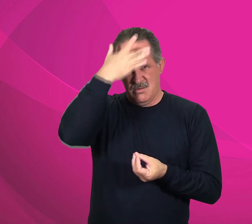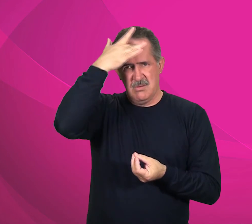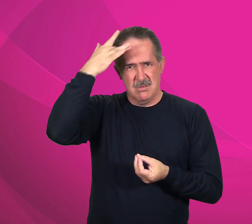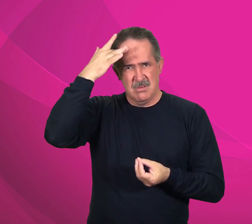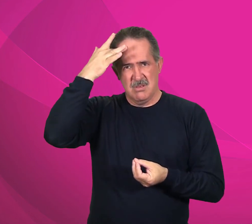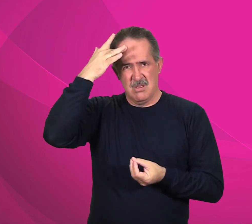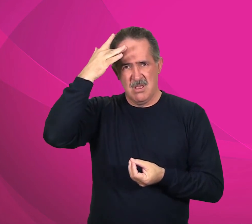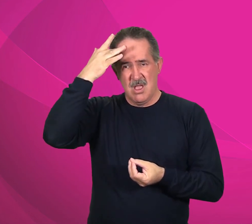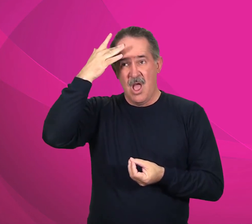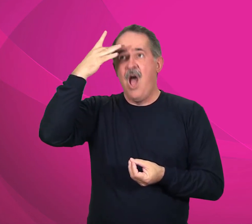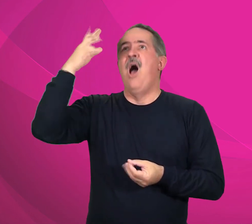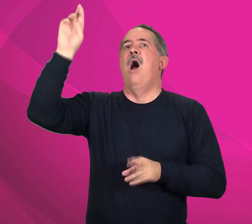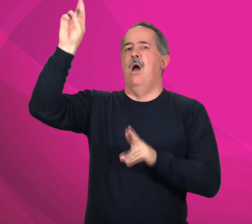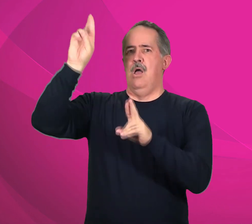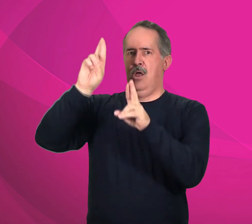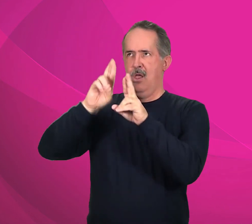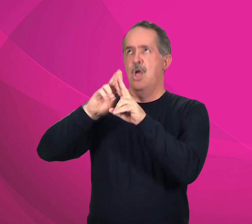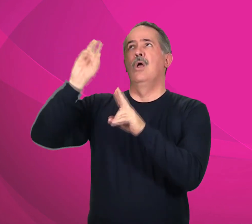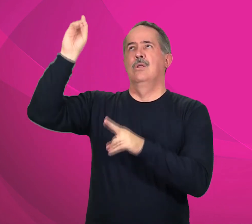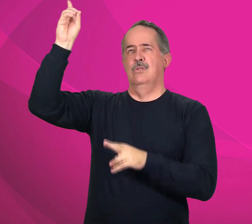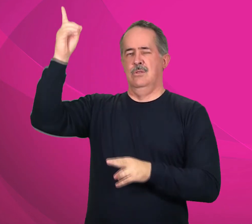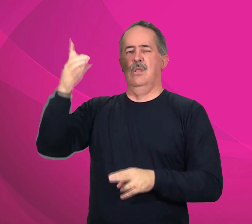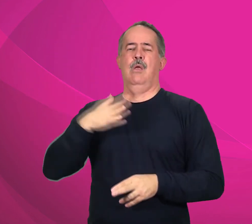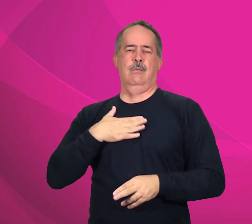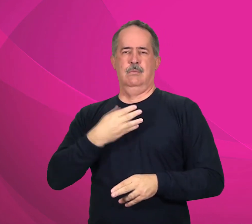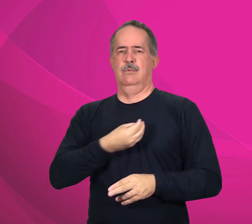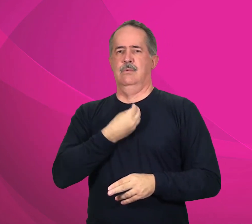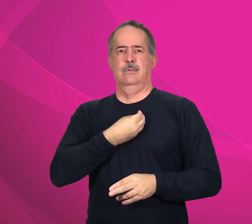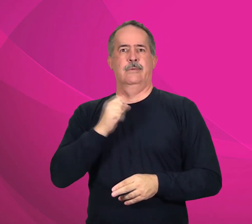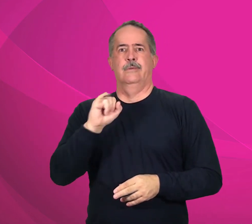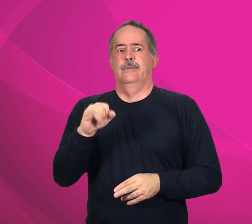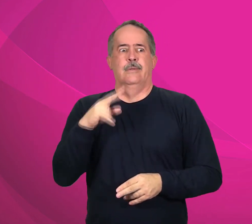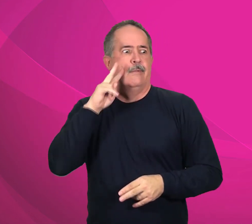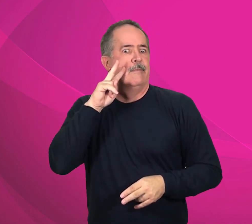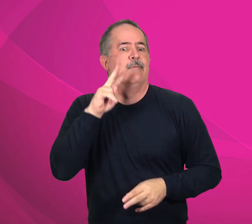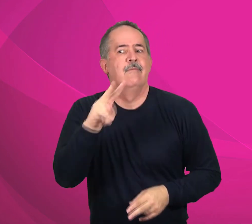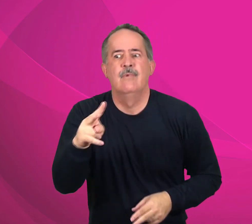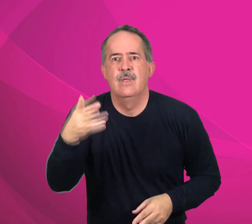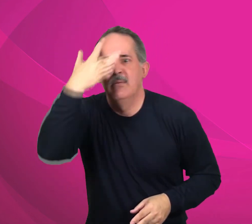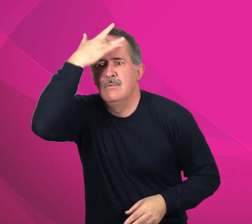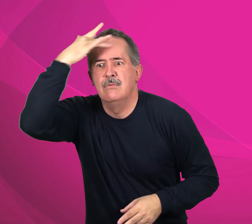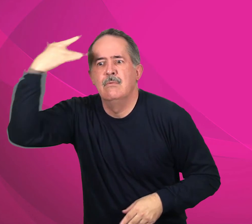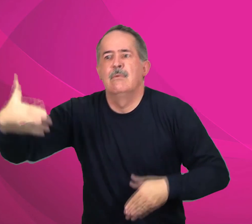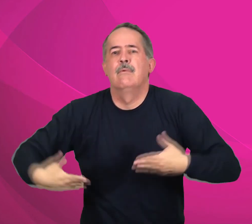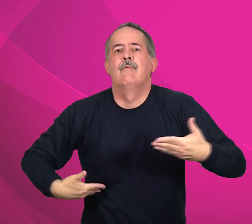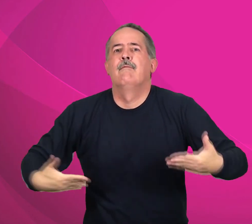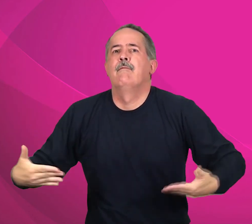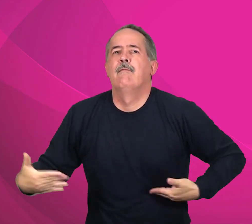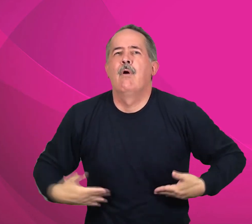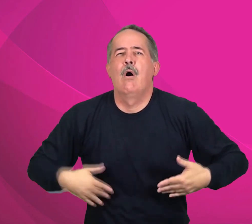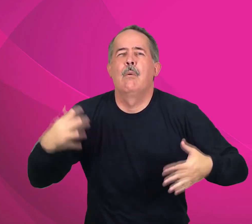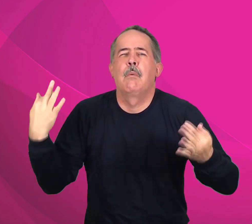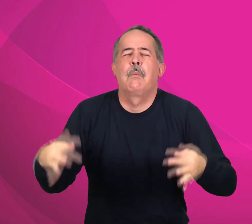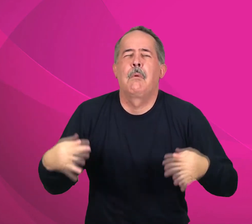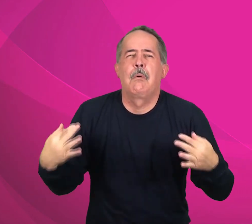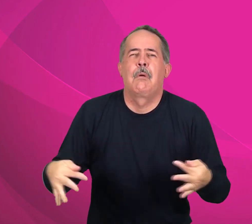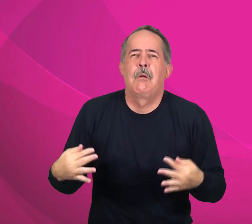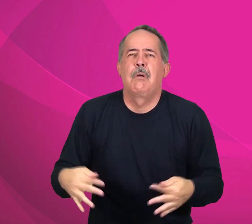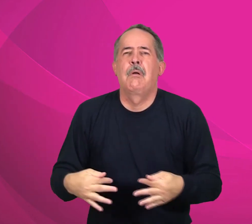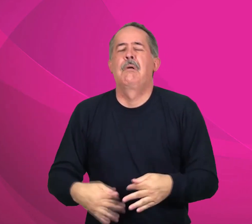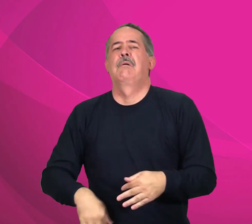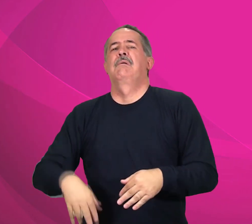que deus reina na sua vida se não sente a dor de quem passa fome de quem é emigrante